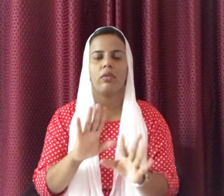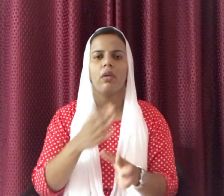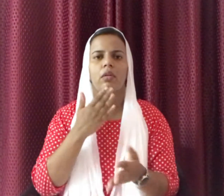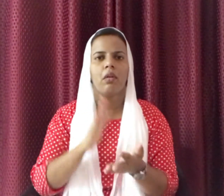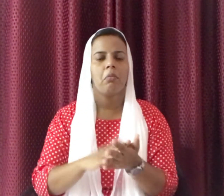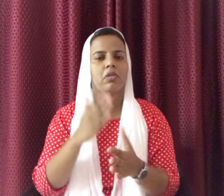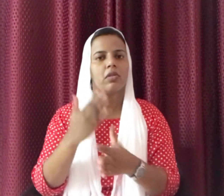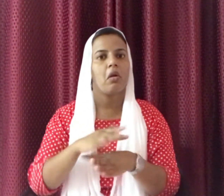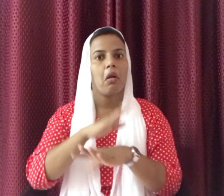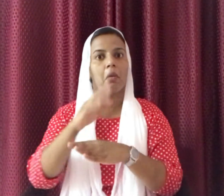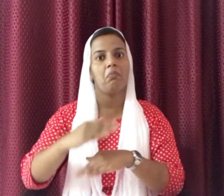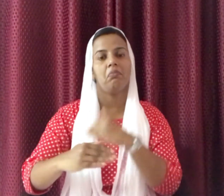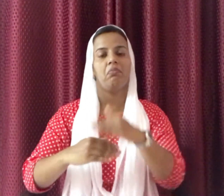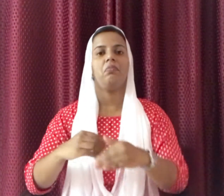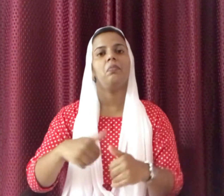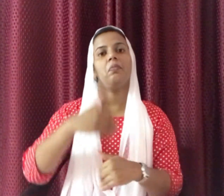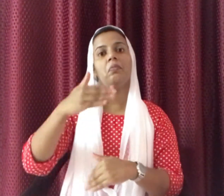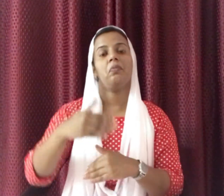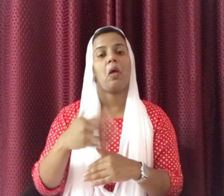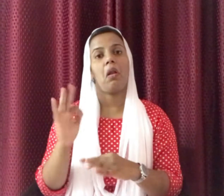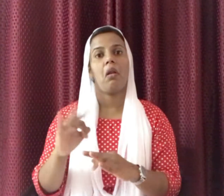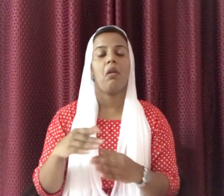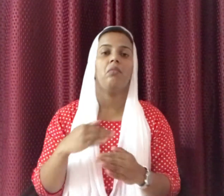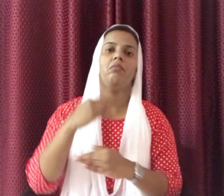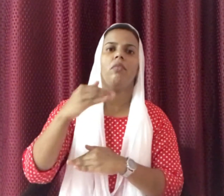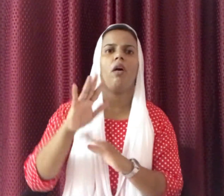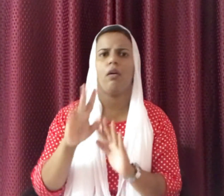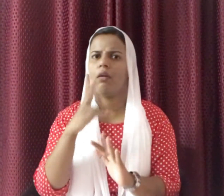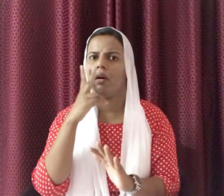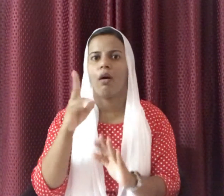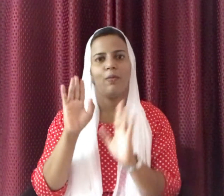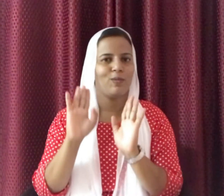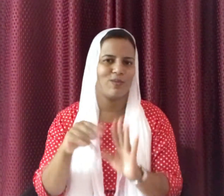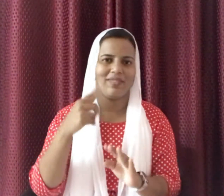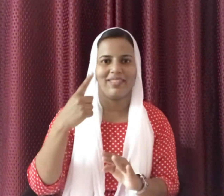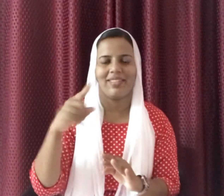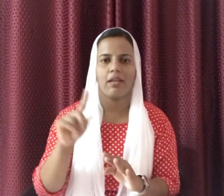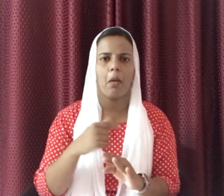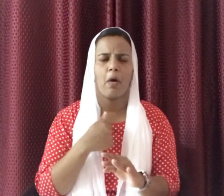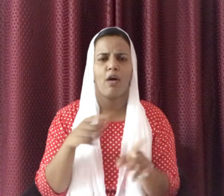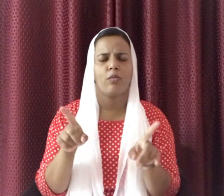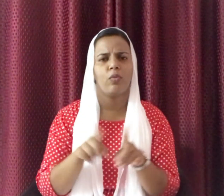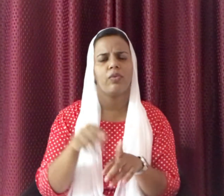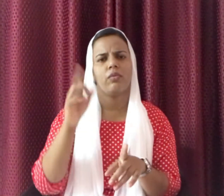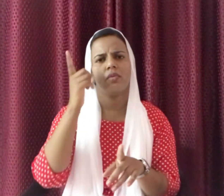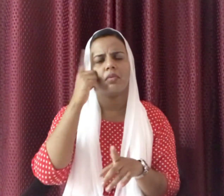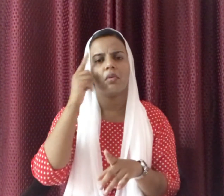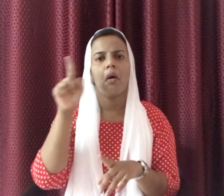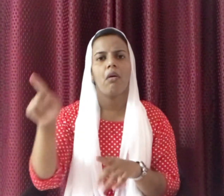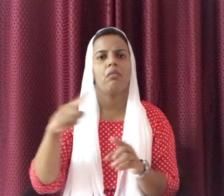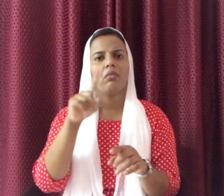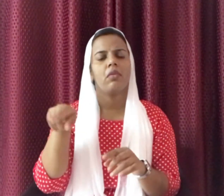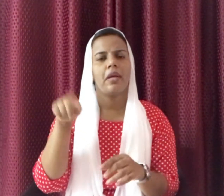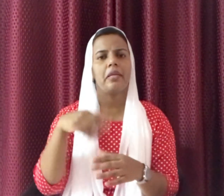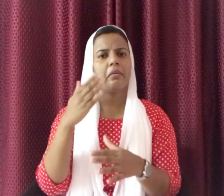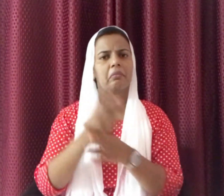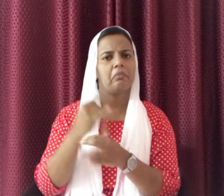ദോഷം ചെയ്തിട്ട് അവർ ഉയർന്നൊക്കെ വരുന്നതൊക്കെ നിങ്ങൾ കാണുന്നുണ്ടാകാം. ഇത് കാണുമ്പോൾ നമ്മളും അറിയാതെ ചിന്തിക്കും, കണ്ടോ അവരങ്ങനെ ചെയ്ത് അവർക്ക് ഇങ്ങനെ